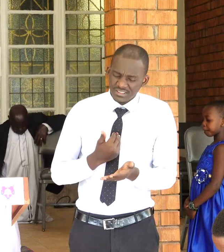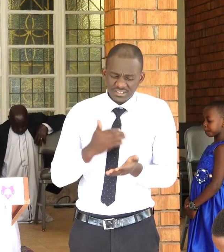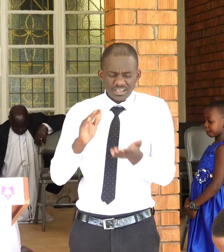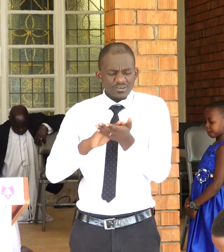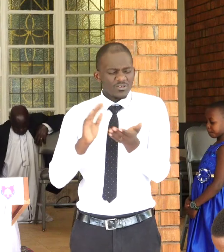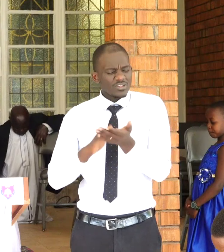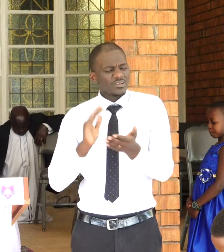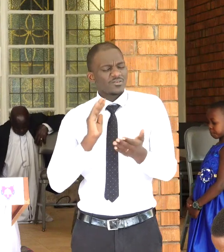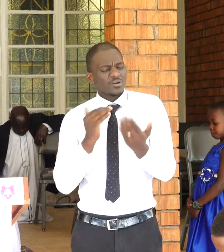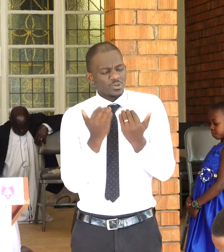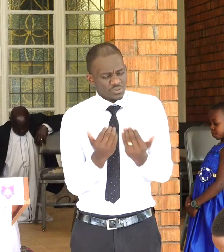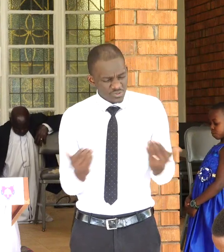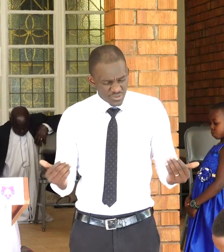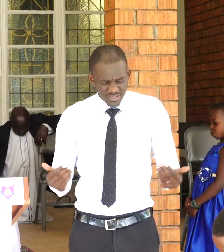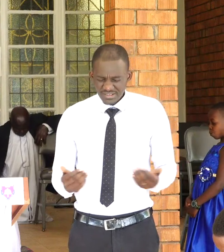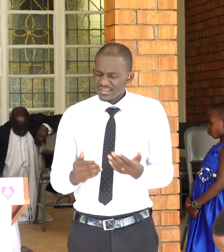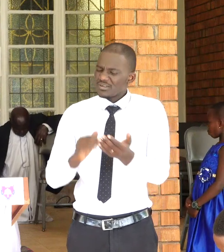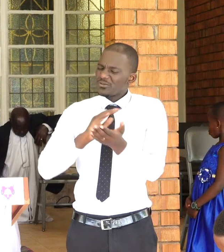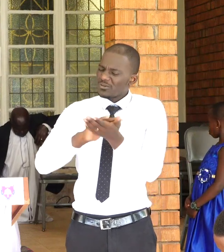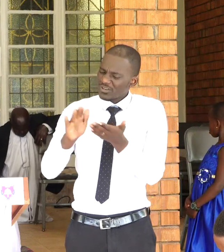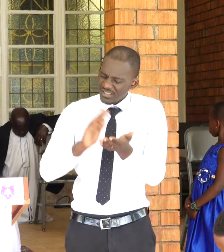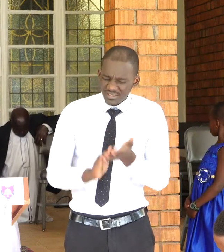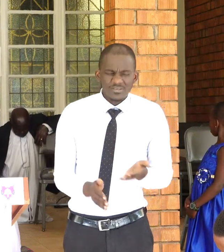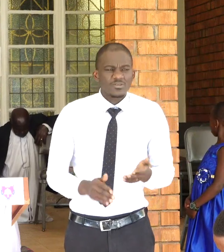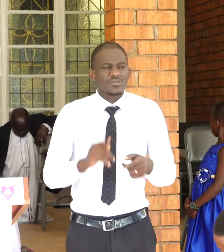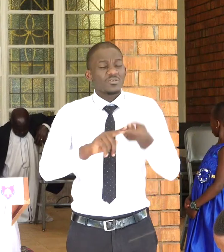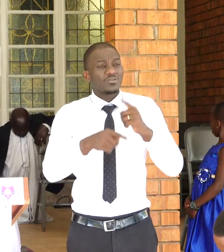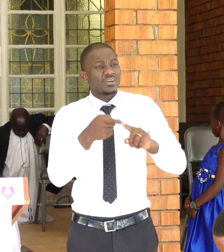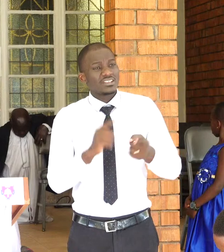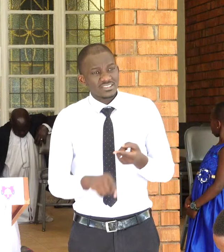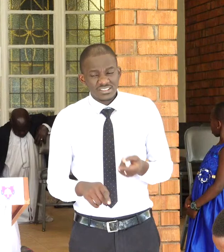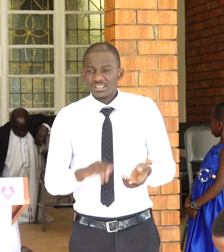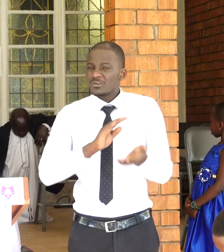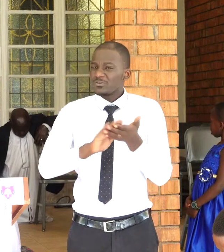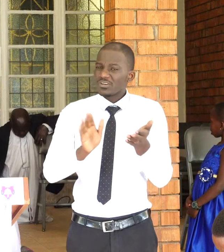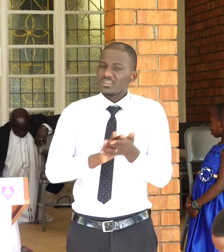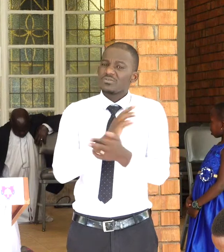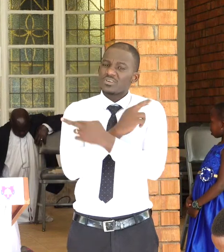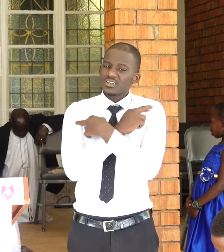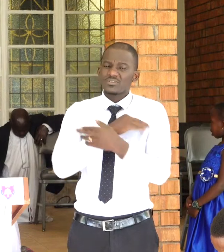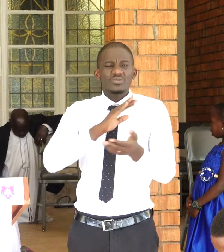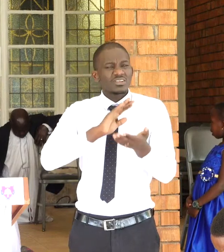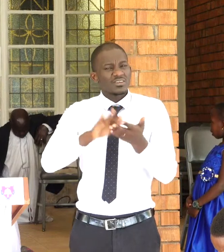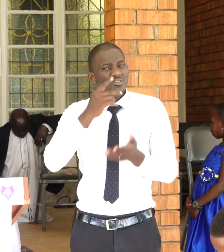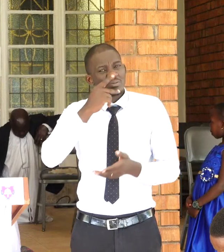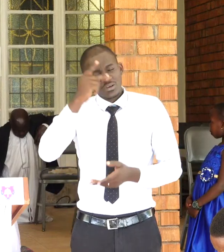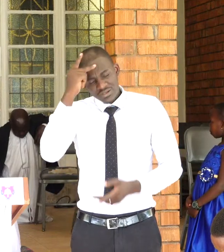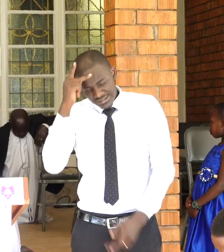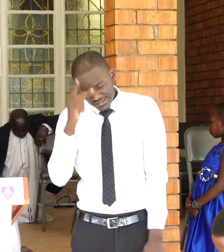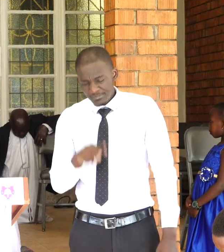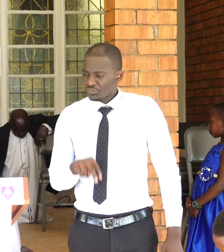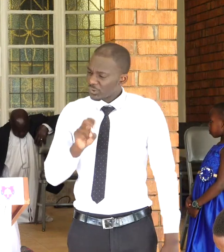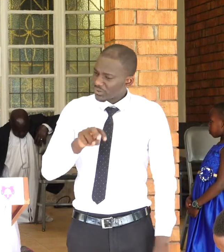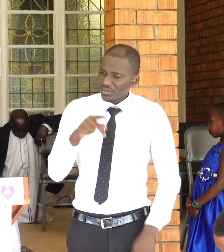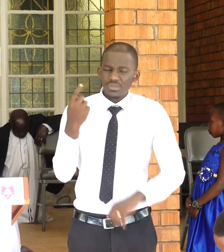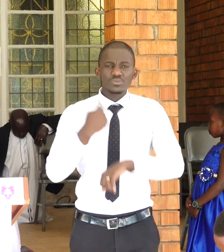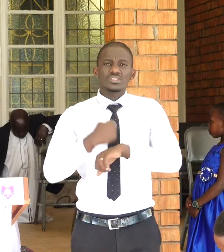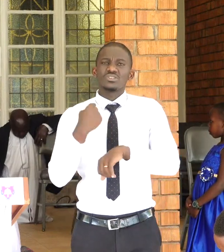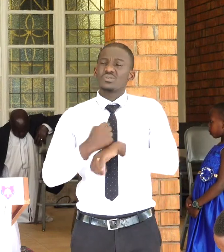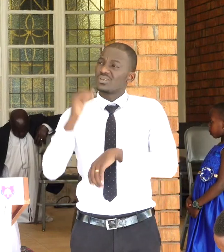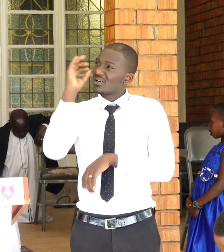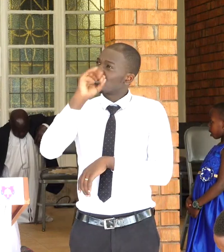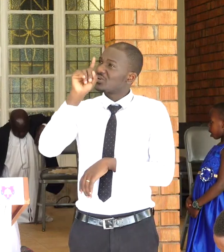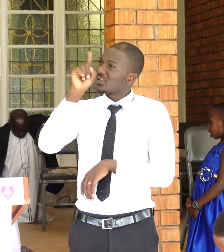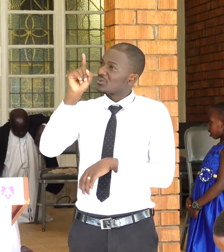baffe osaasire mikwano gyaffe osaasire bazadde baffe tutambule bulijjo nga tunoonya ggwe Katonda omulamu